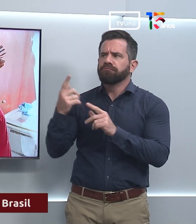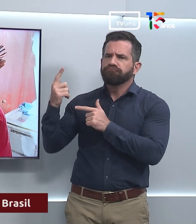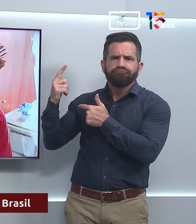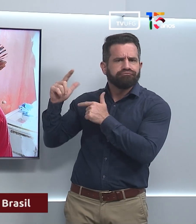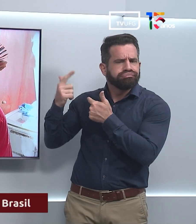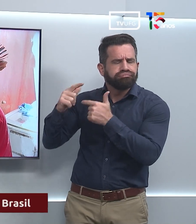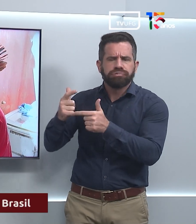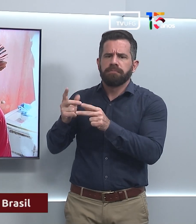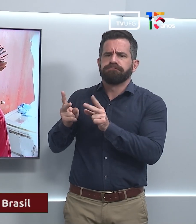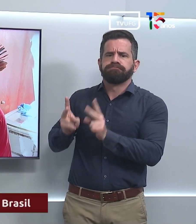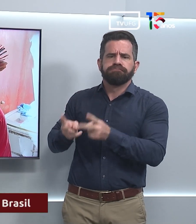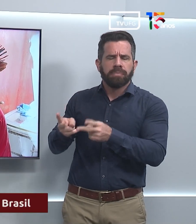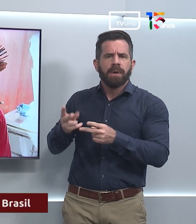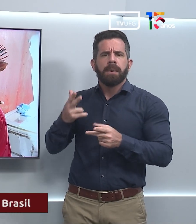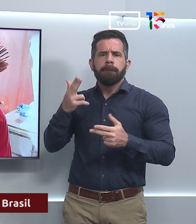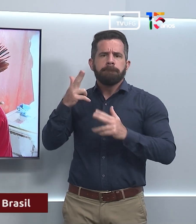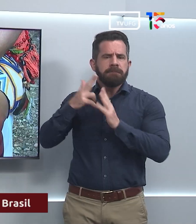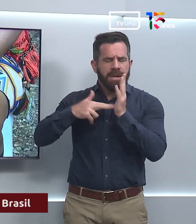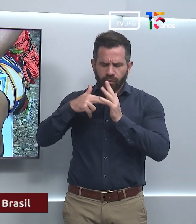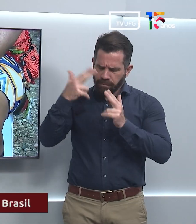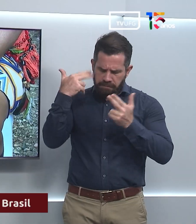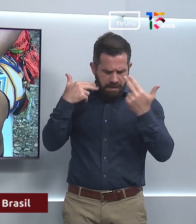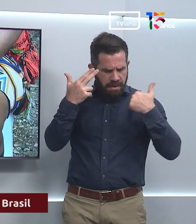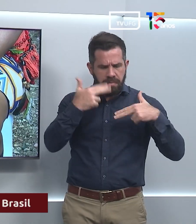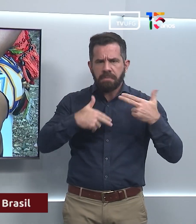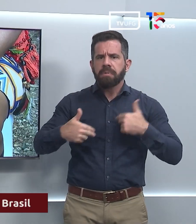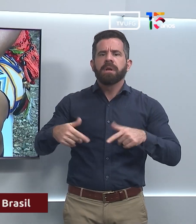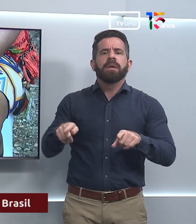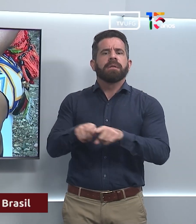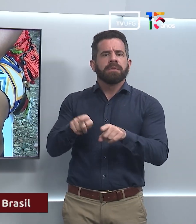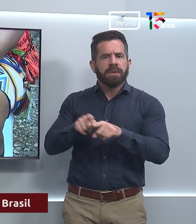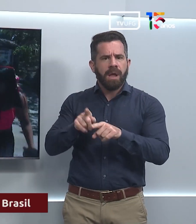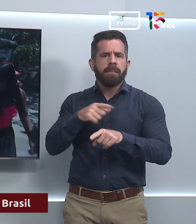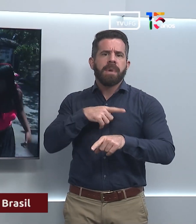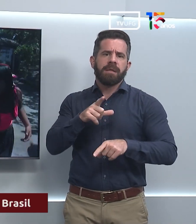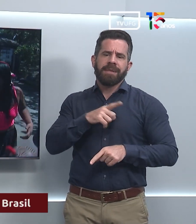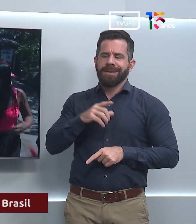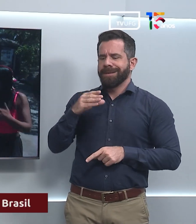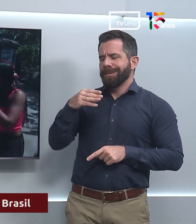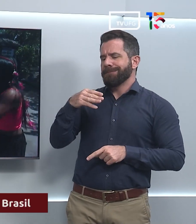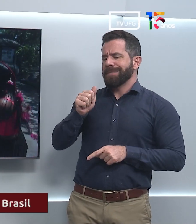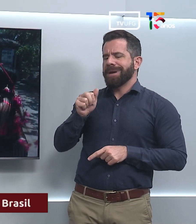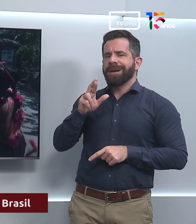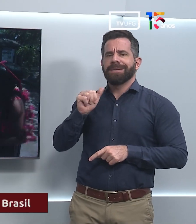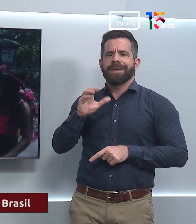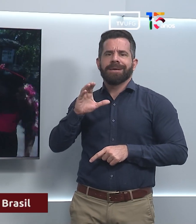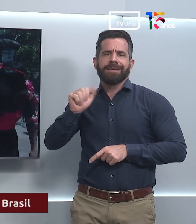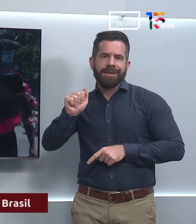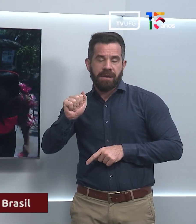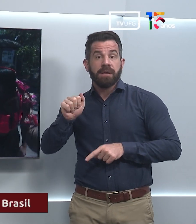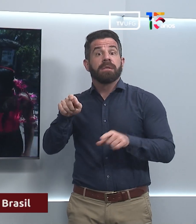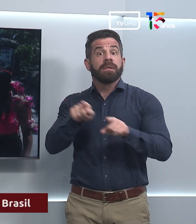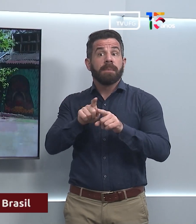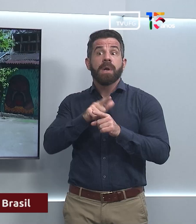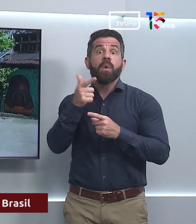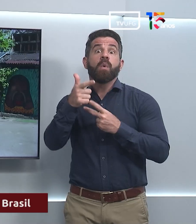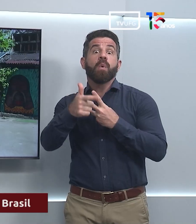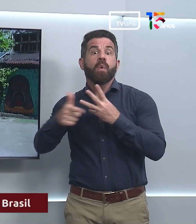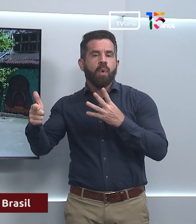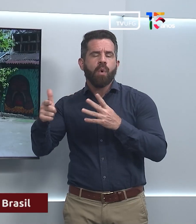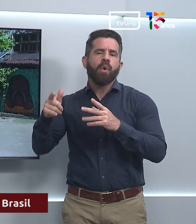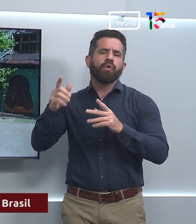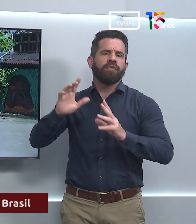ancestrais, como a pintura corporal e o uso de instrumentos como o maracá em rituais e festividades. É